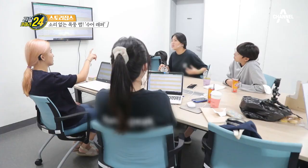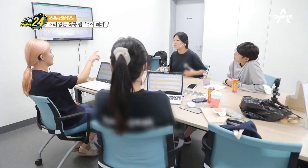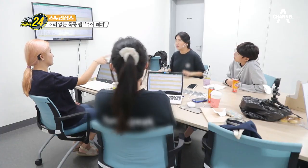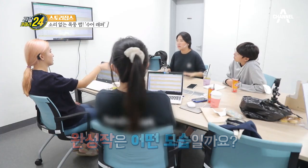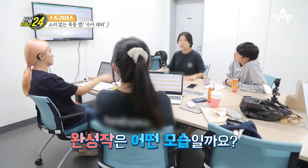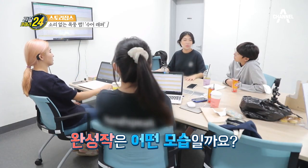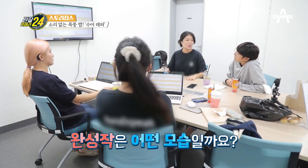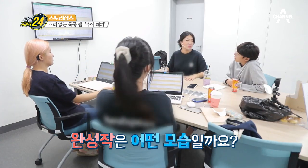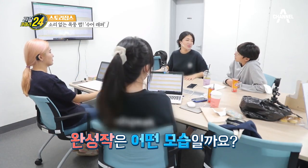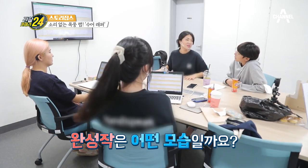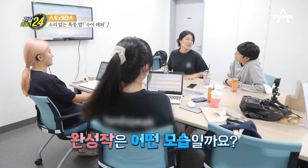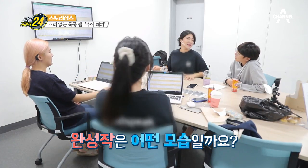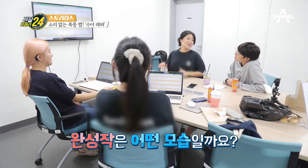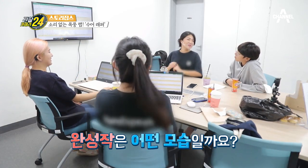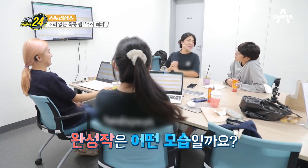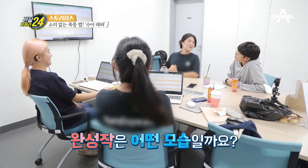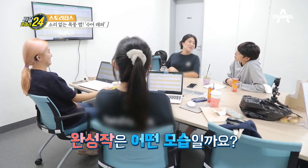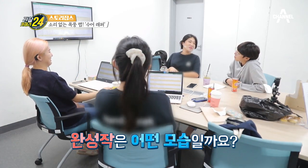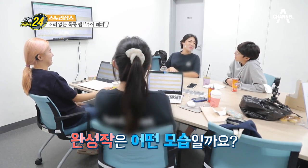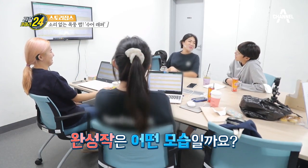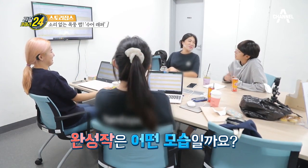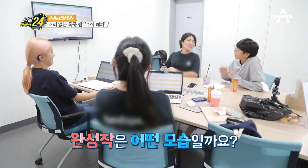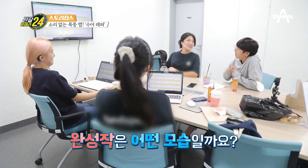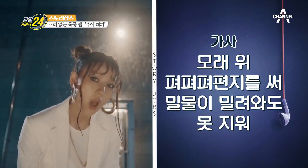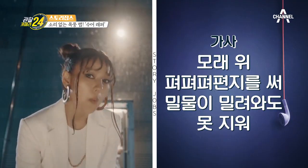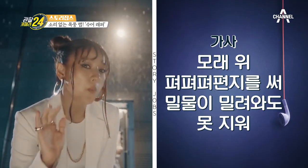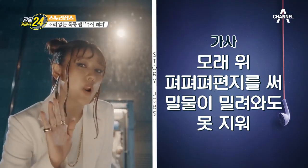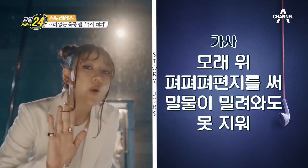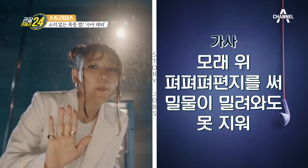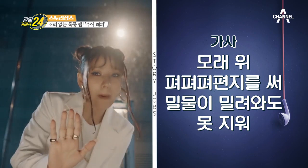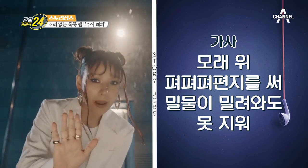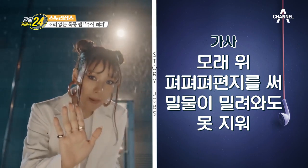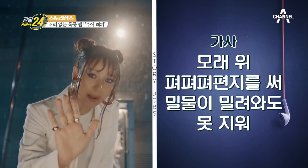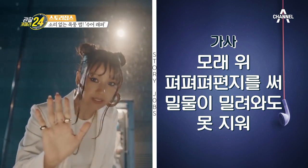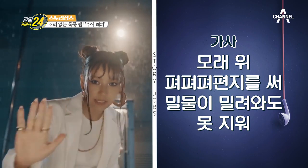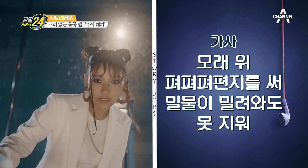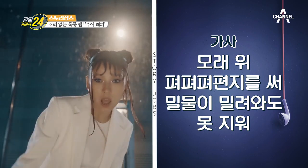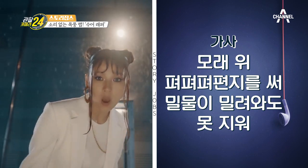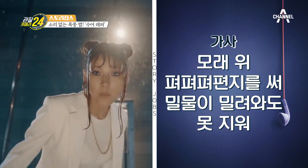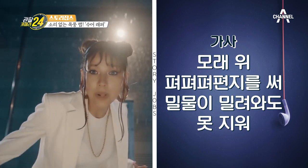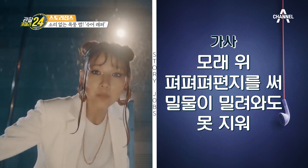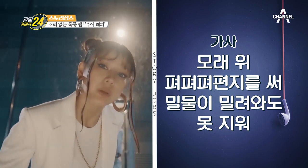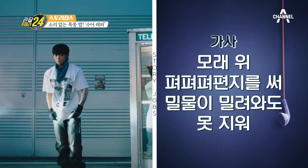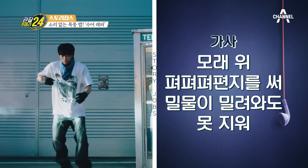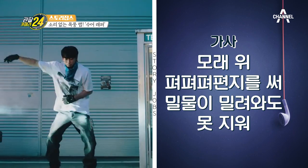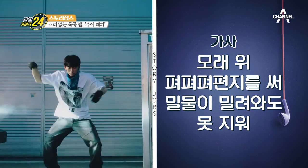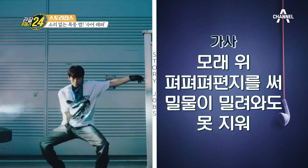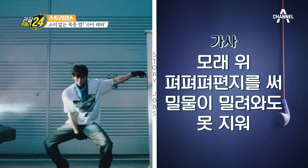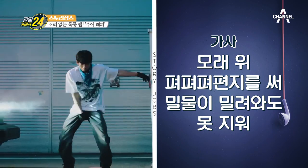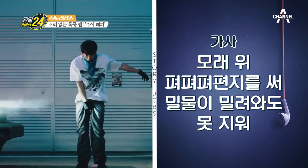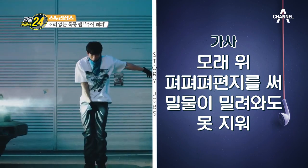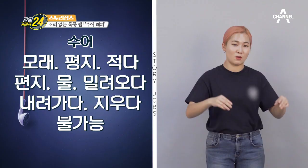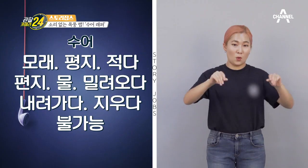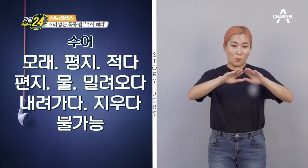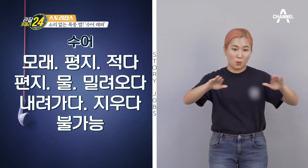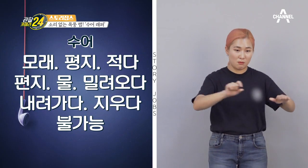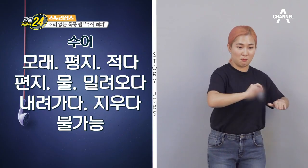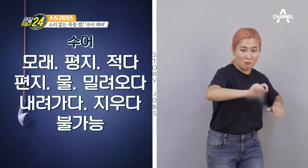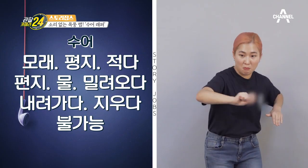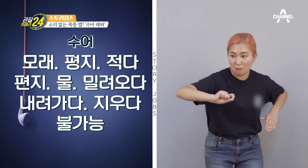이상 빠져버린 너. 그렇다면 그들이 선택한 번역은 모래 위 펴펴펴 편지를 써 밀물이 밀려와 도무지 워. 모래 위